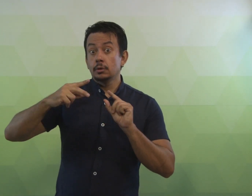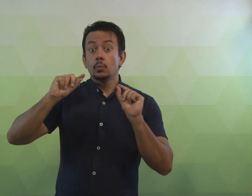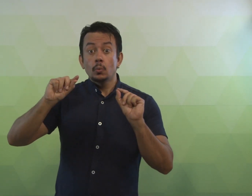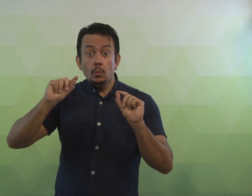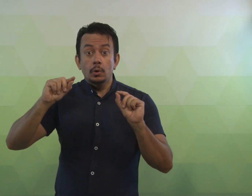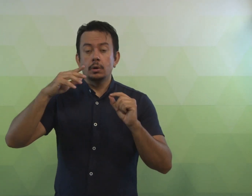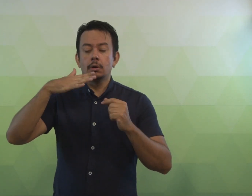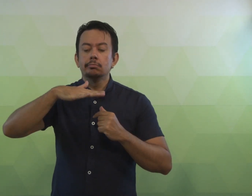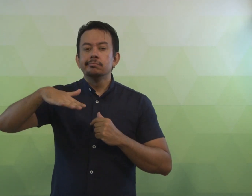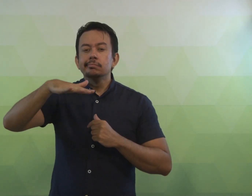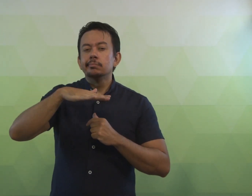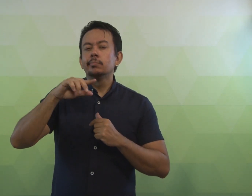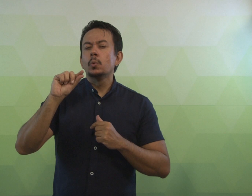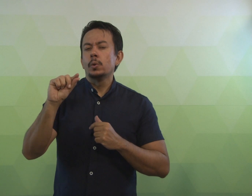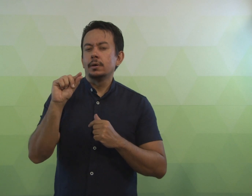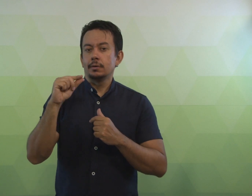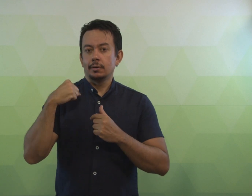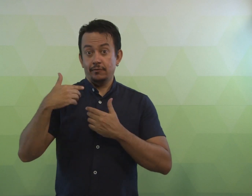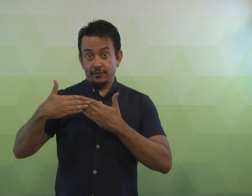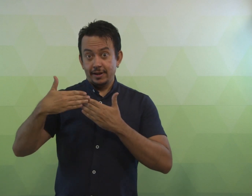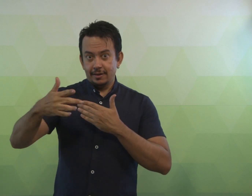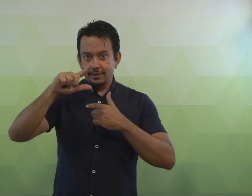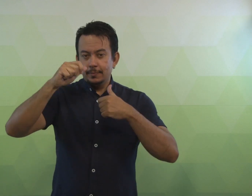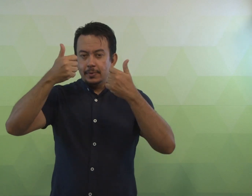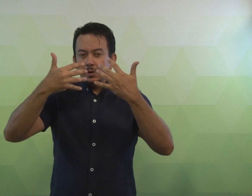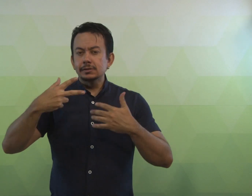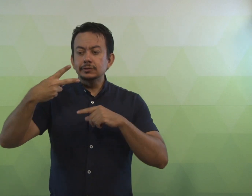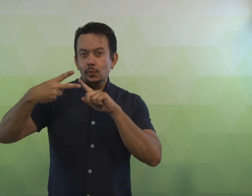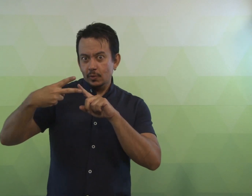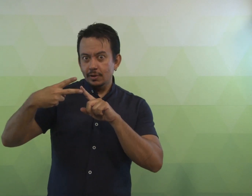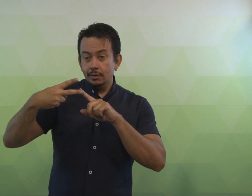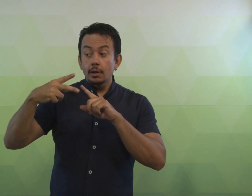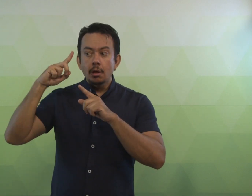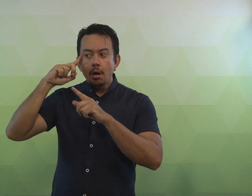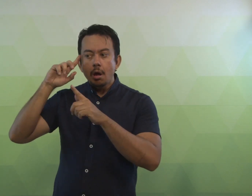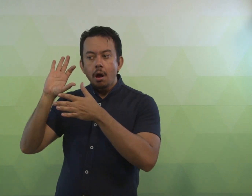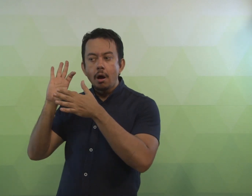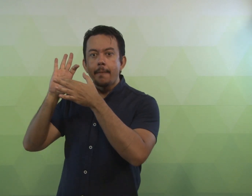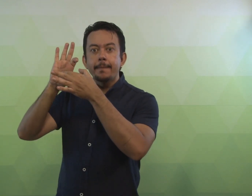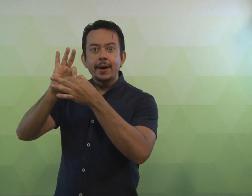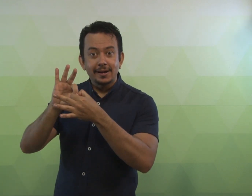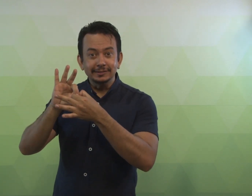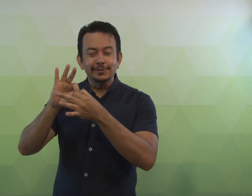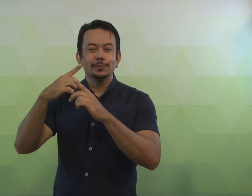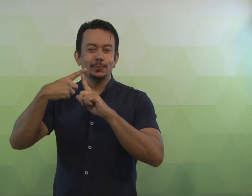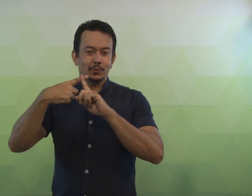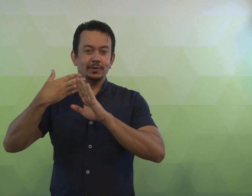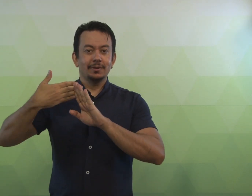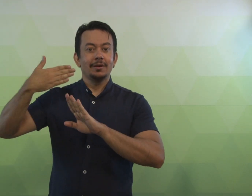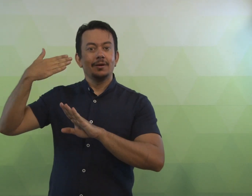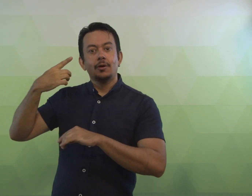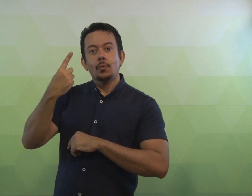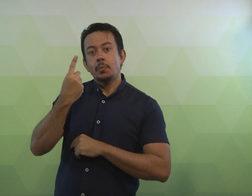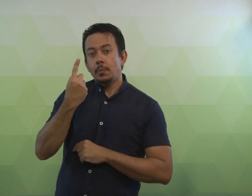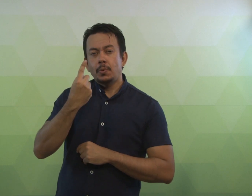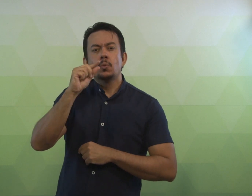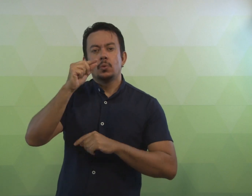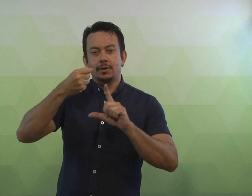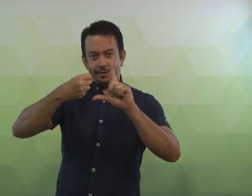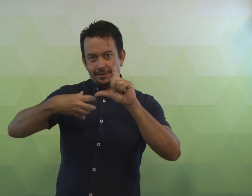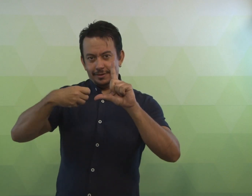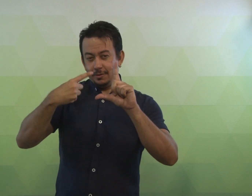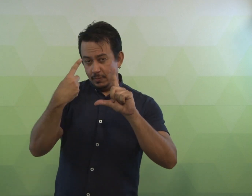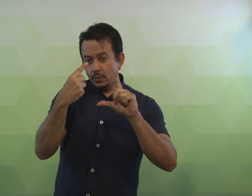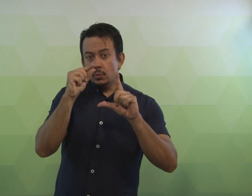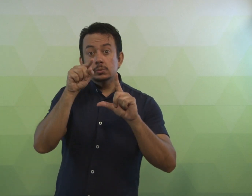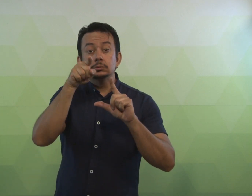explicado. E agora na unidade 2, nós iremos dar continuidade ao que já foi explicado na unidade 1.